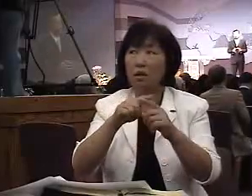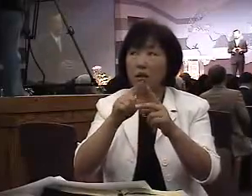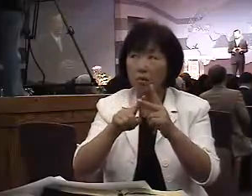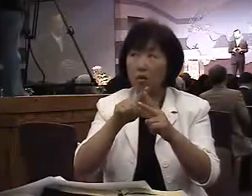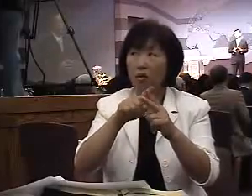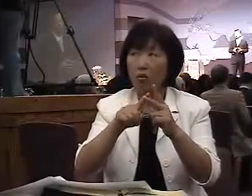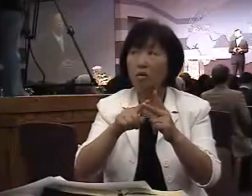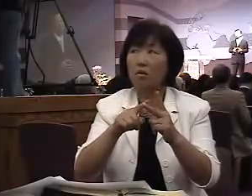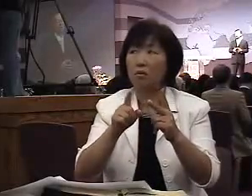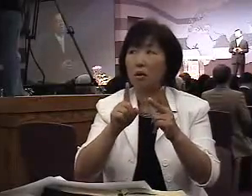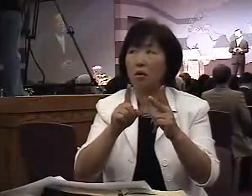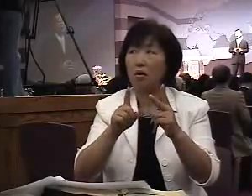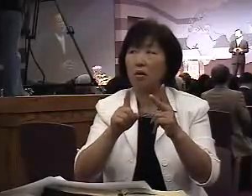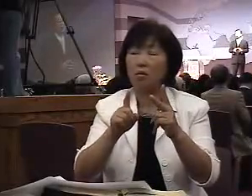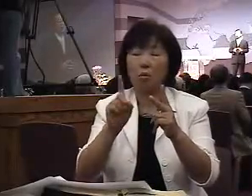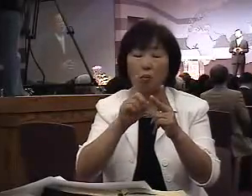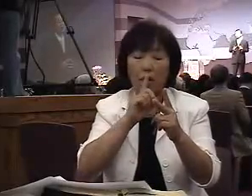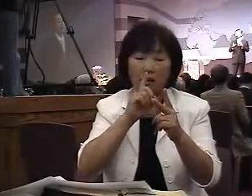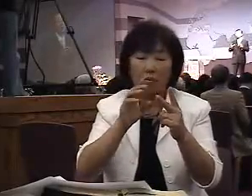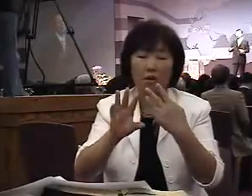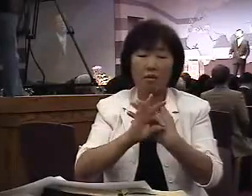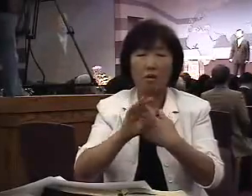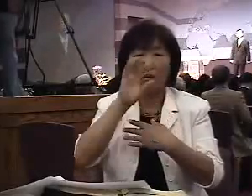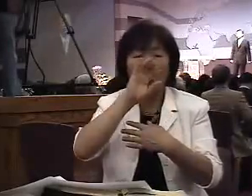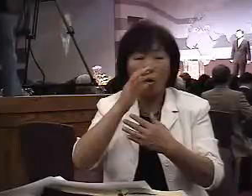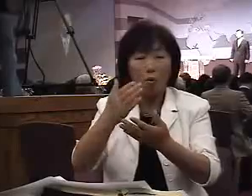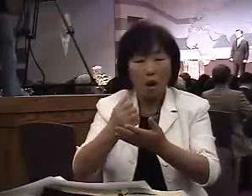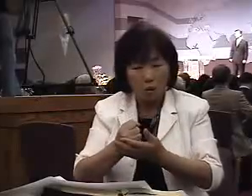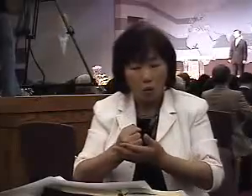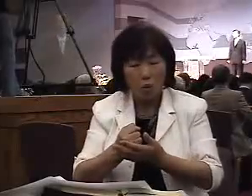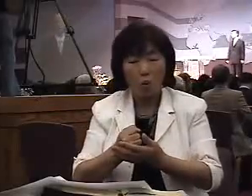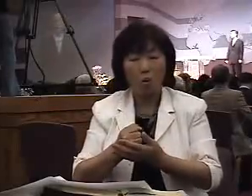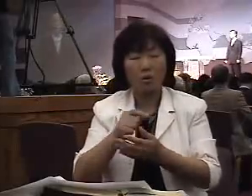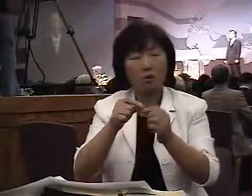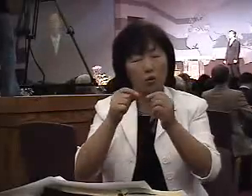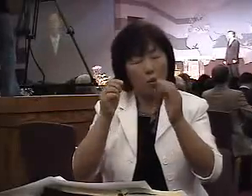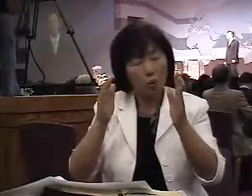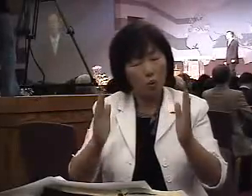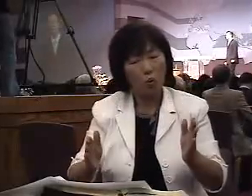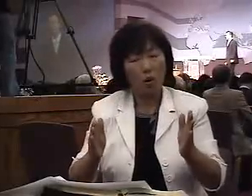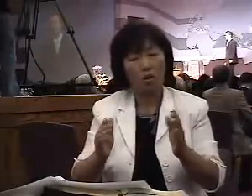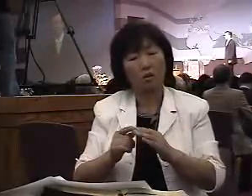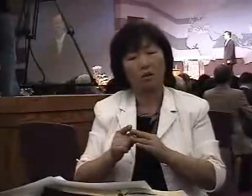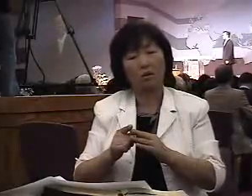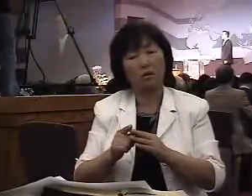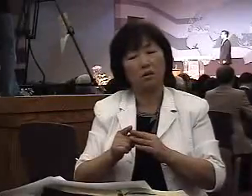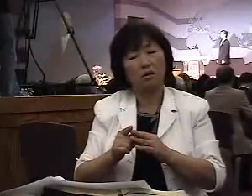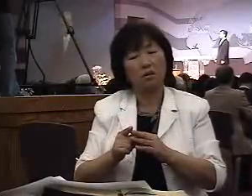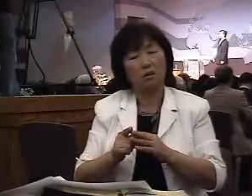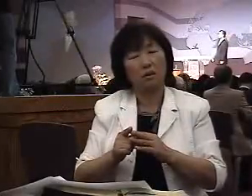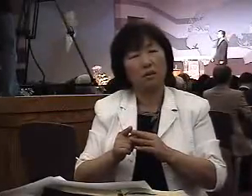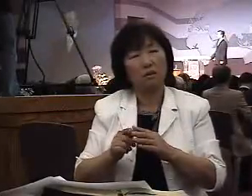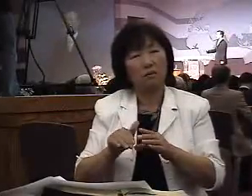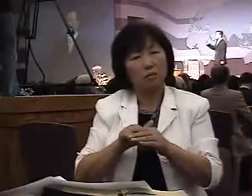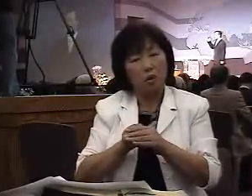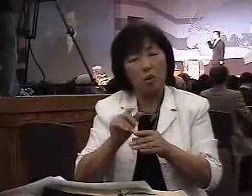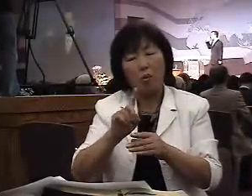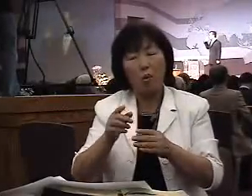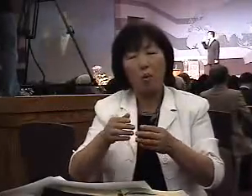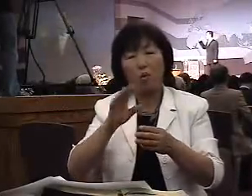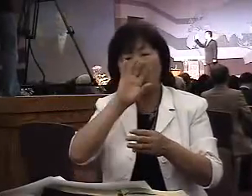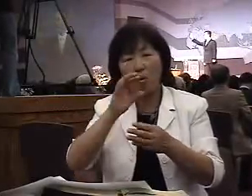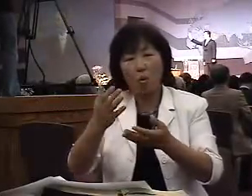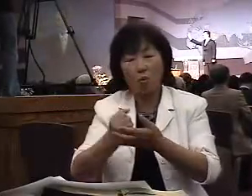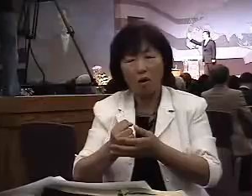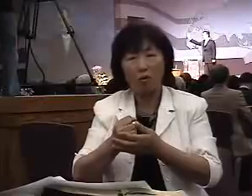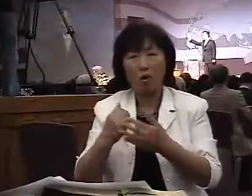됩니다. 무슨 말씀이냐 하면 훈련 받아가지고 그동안 우리 교회에 세워진 문화는 훈련 받아가지고 이